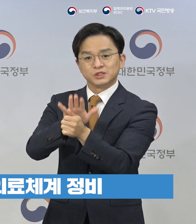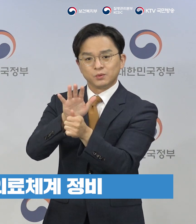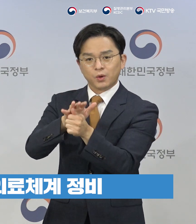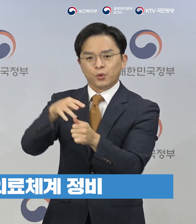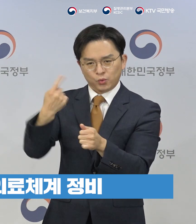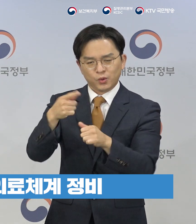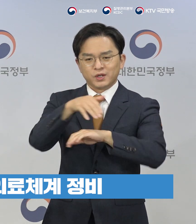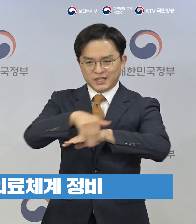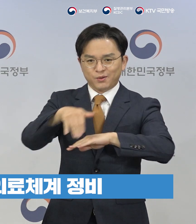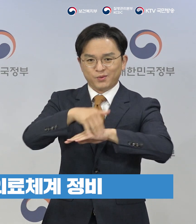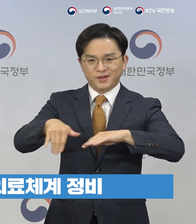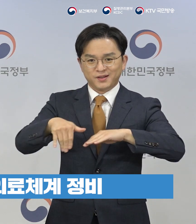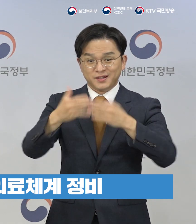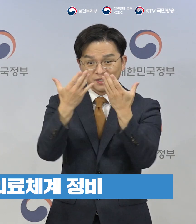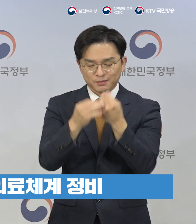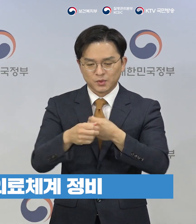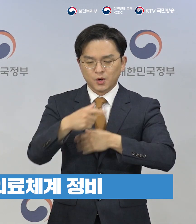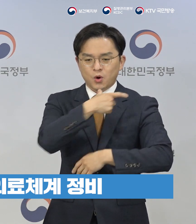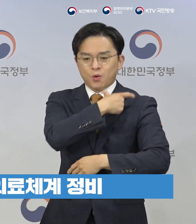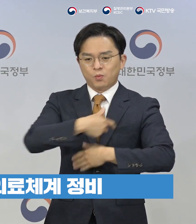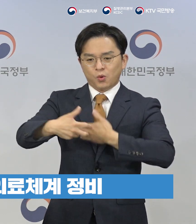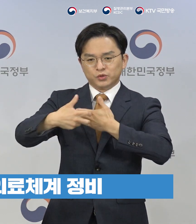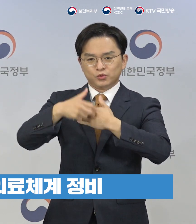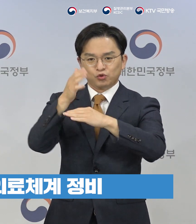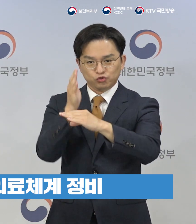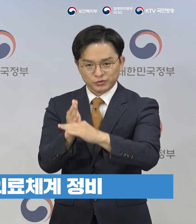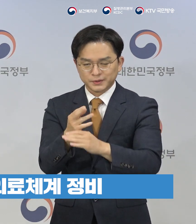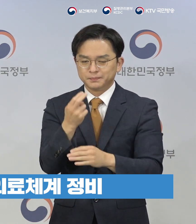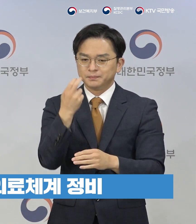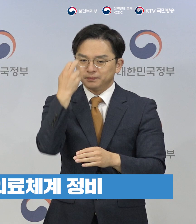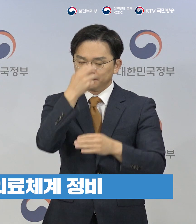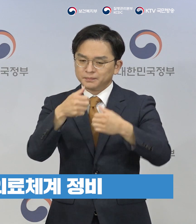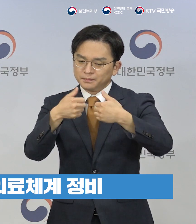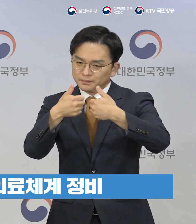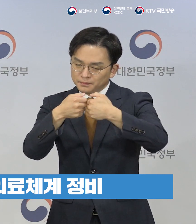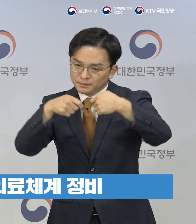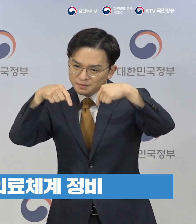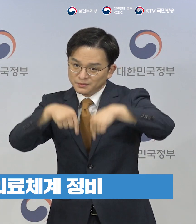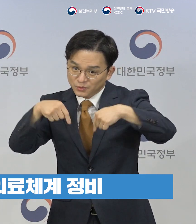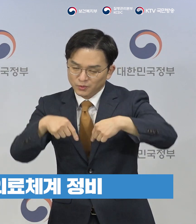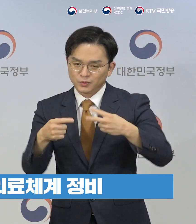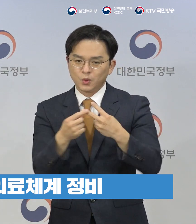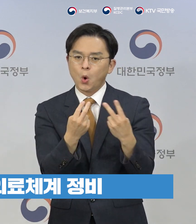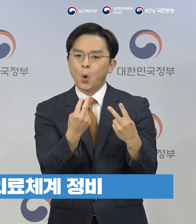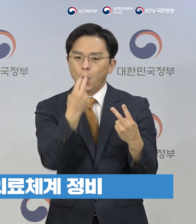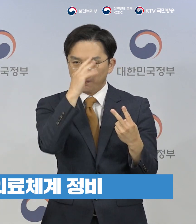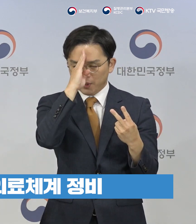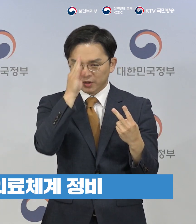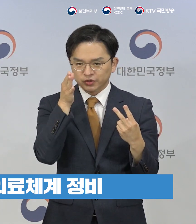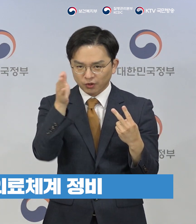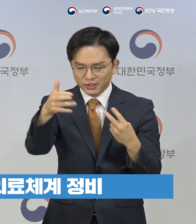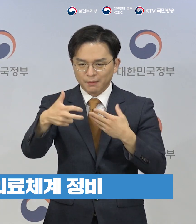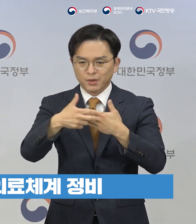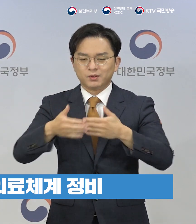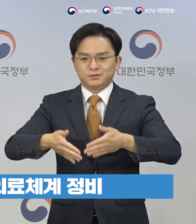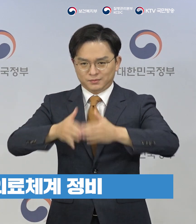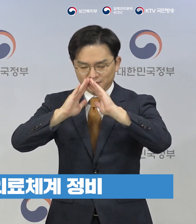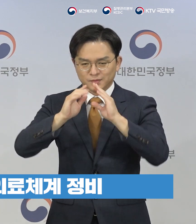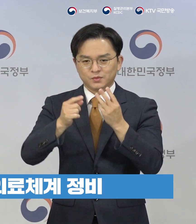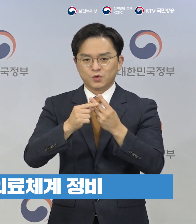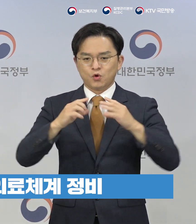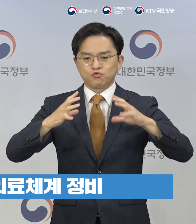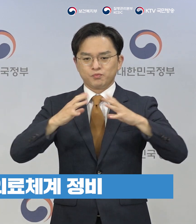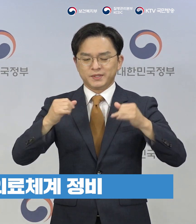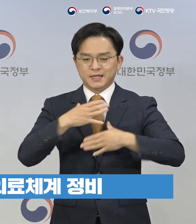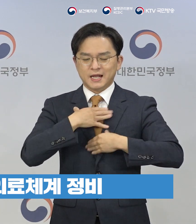의료체계를 정비하는 노력도 기울이고 있습니다. 보건소 중심의 선별진료소 운영이나 호흡기 전담